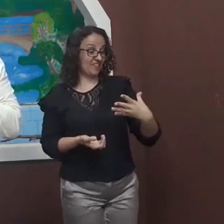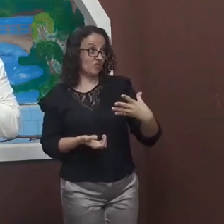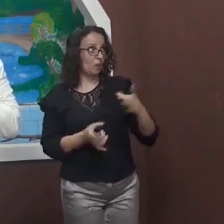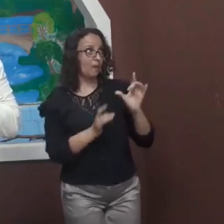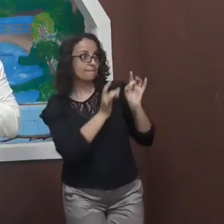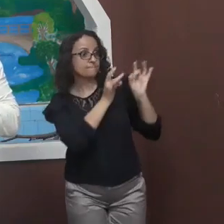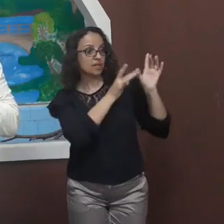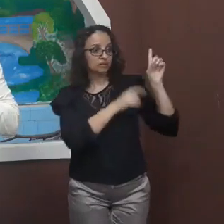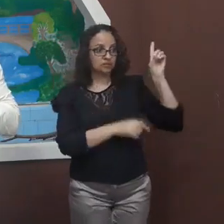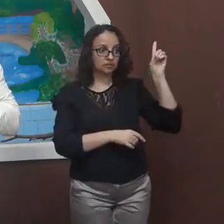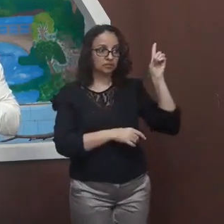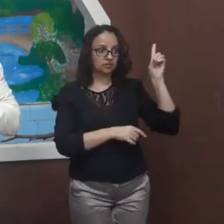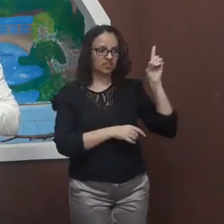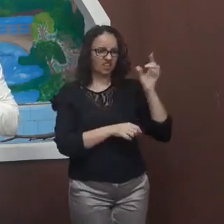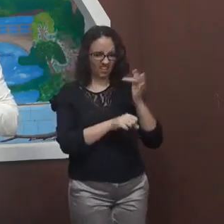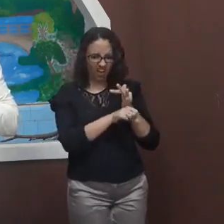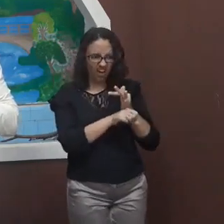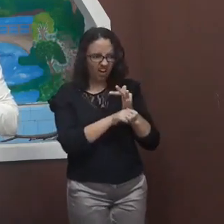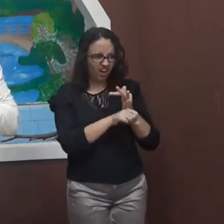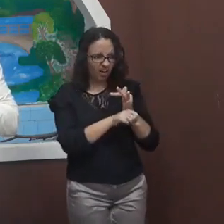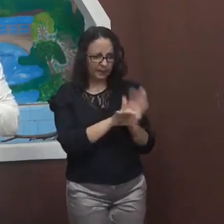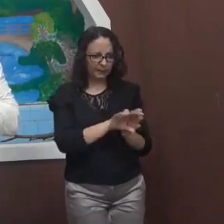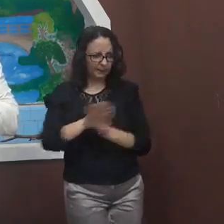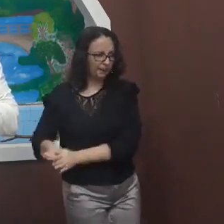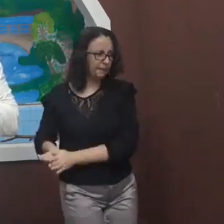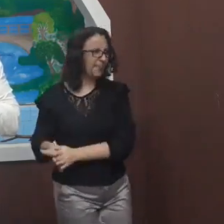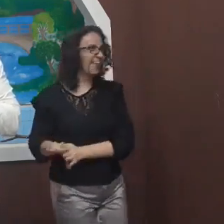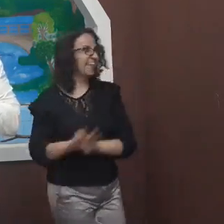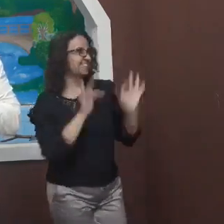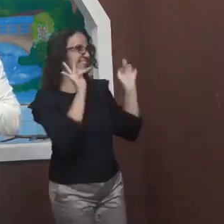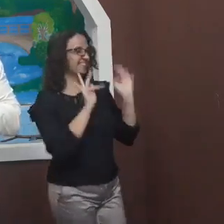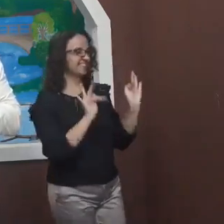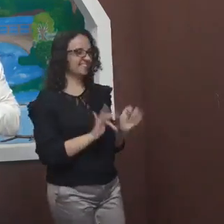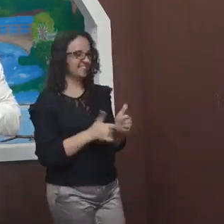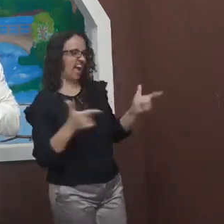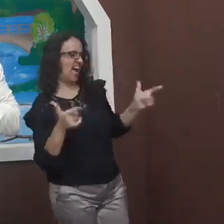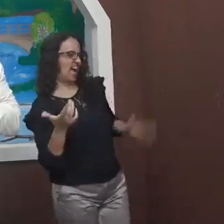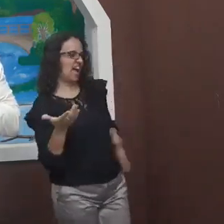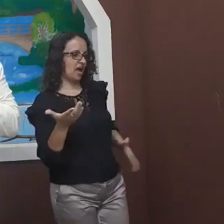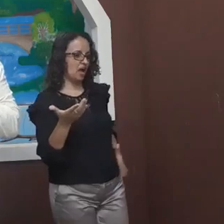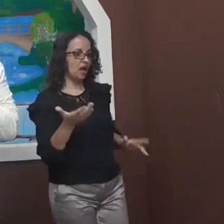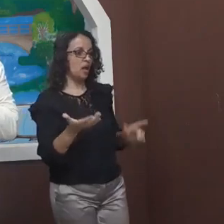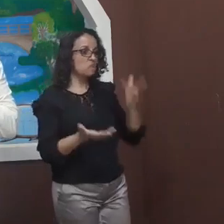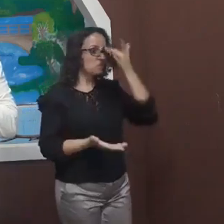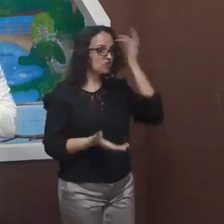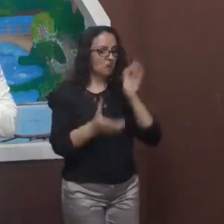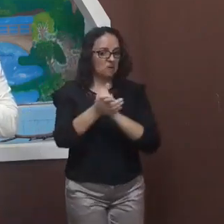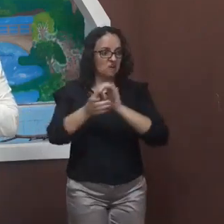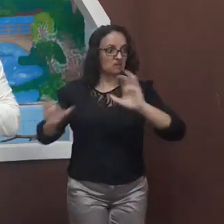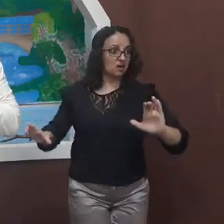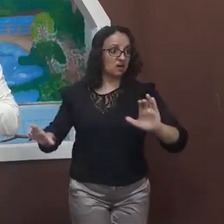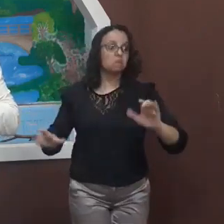não perseverar. Temos visto algumas coisas acontecer. As pessoas não têm perseverado no casamento. Olha o problema